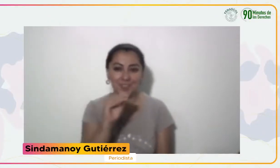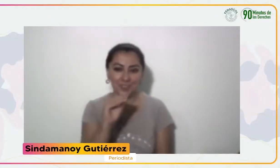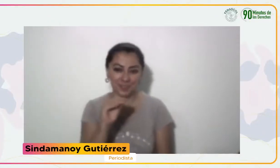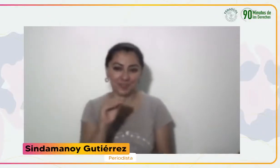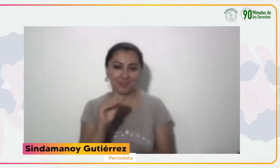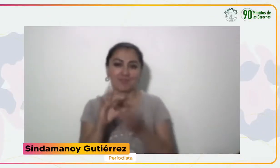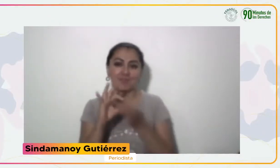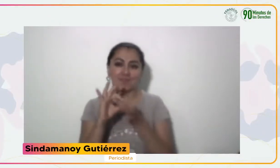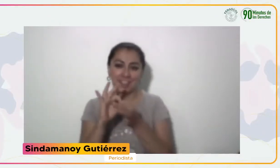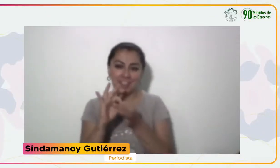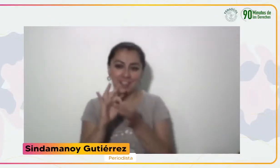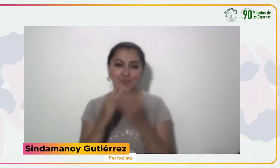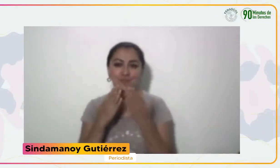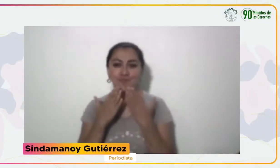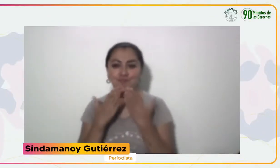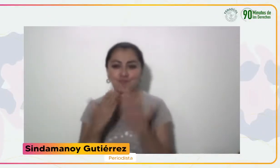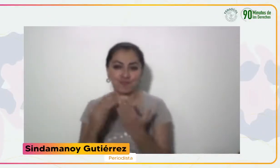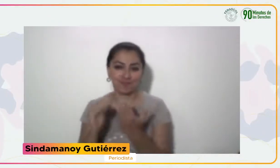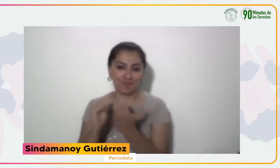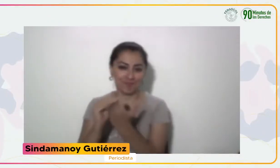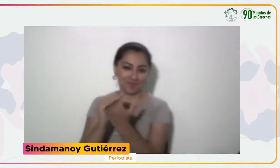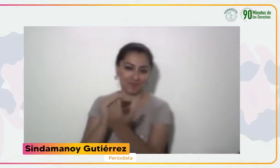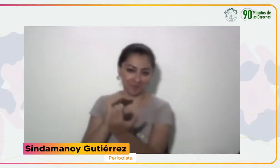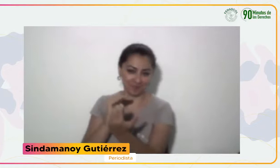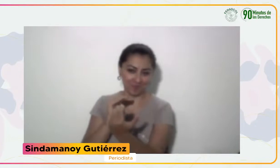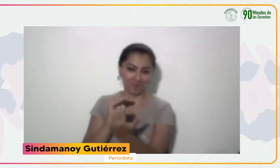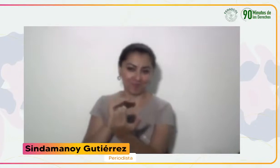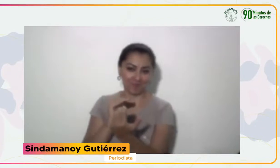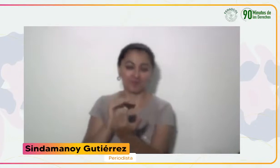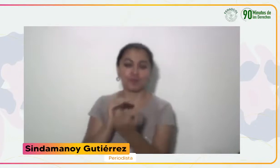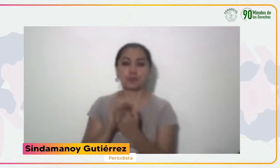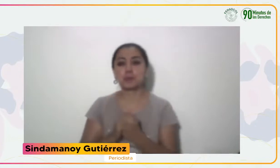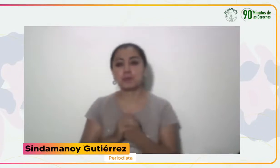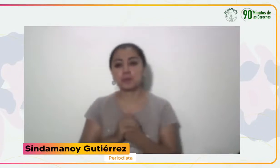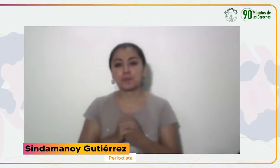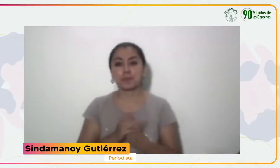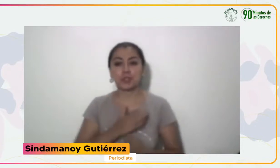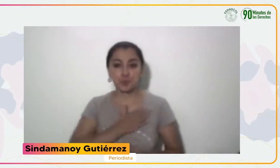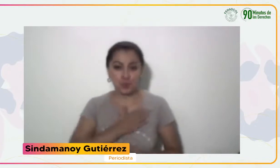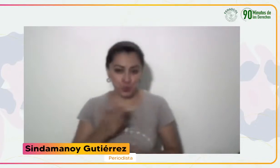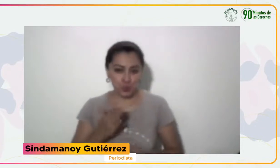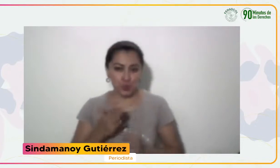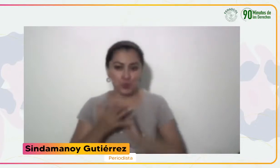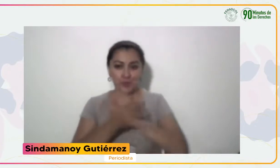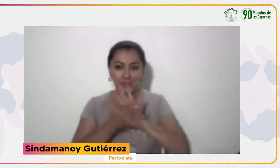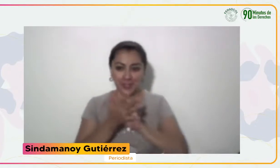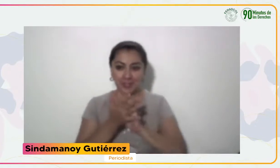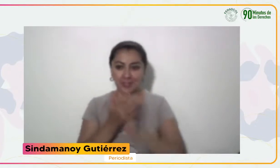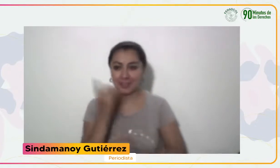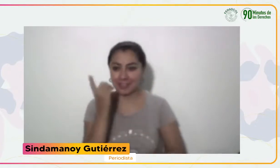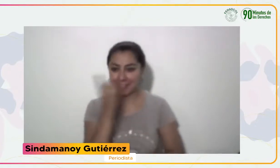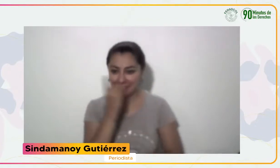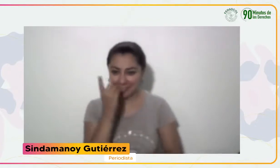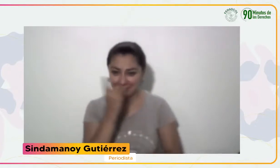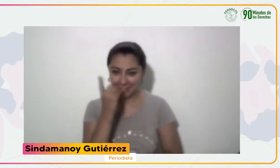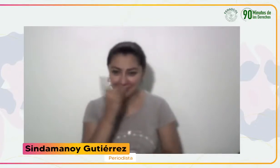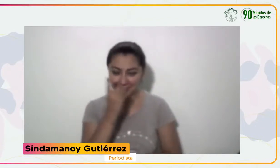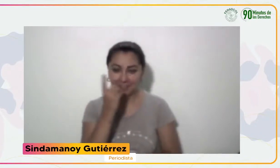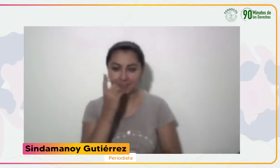Hola a todos. Gracias, Penascol, por esta invitación. Me presento, esta es mi